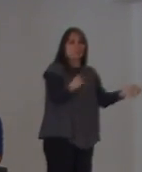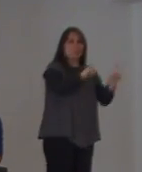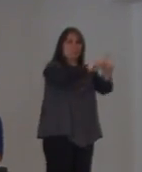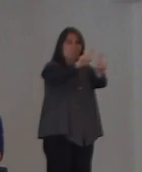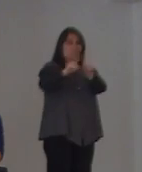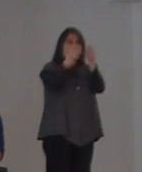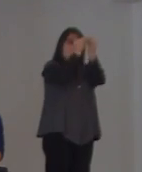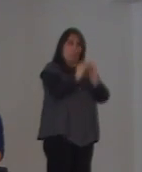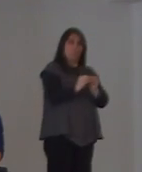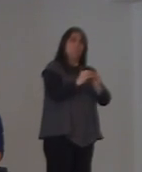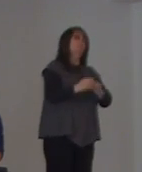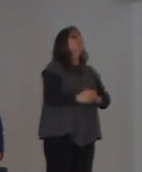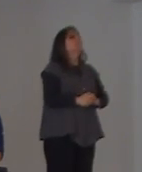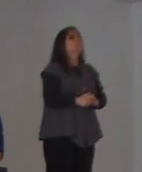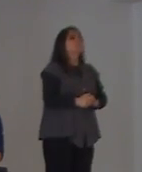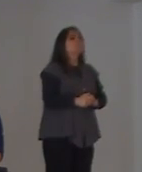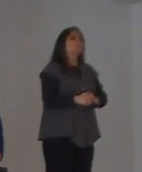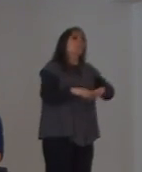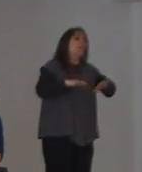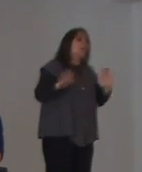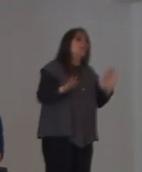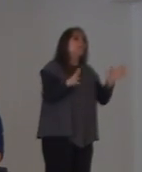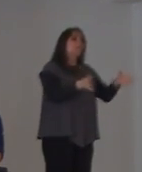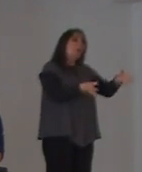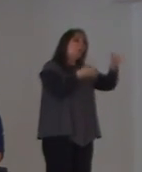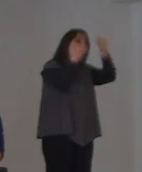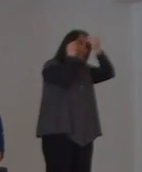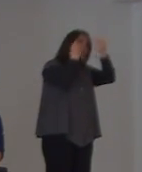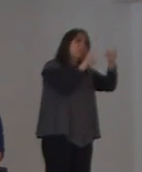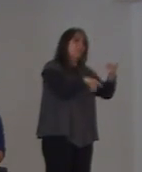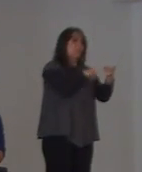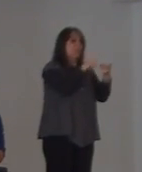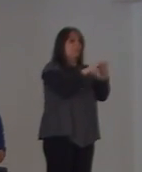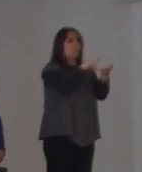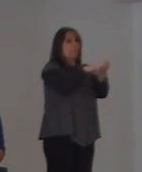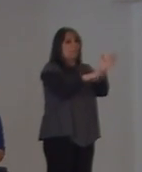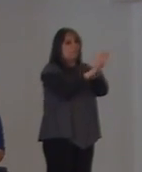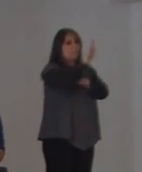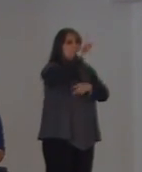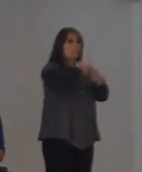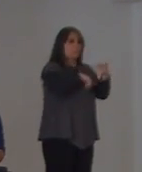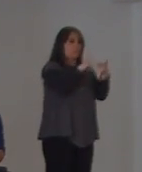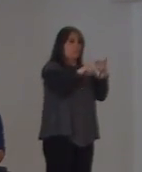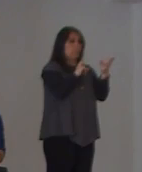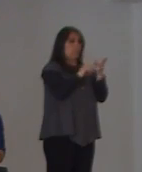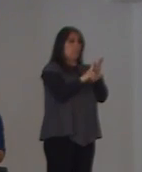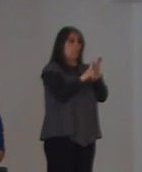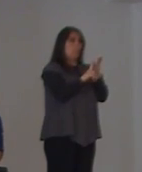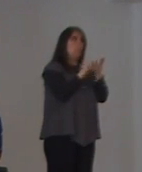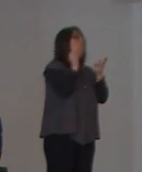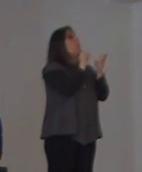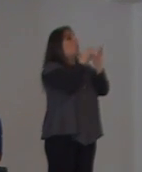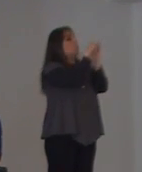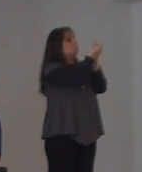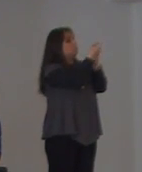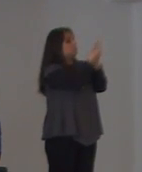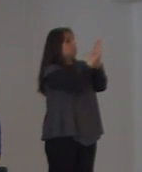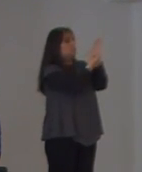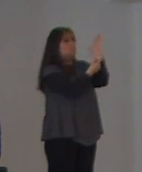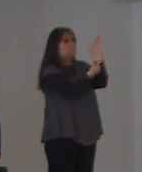tener un aprendizaje, un desarrollo, una serie de